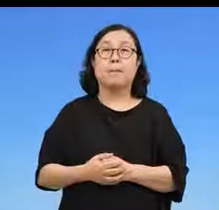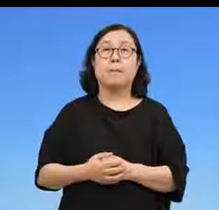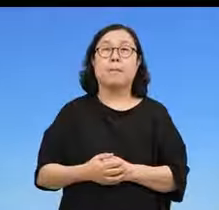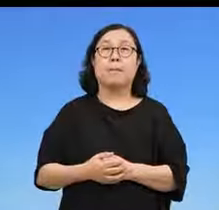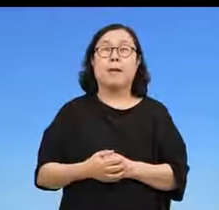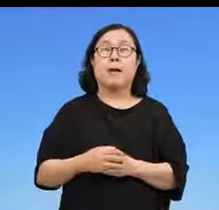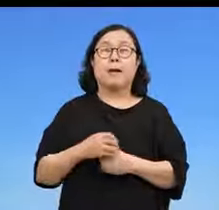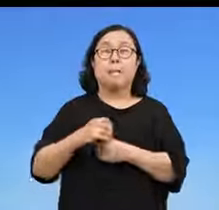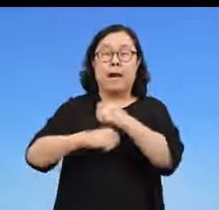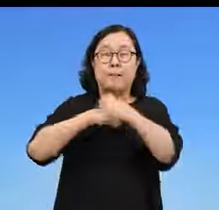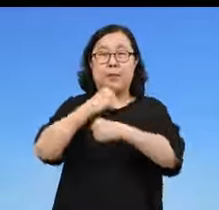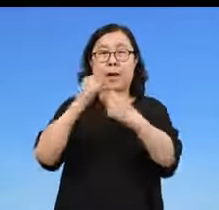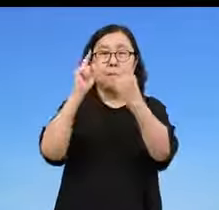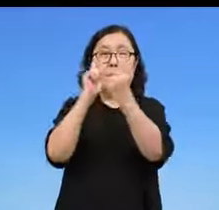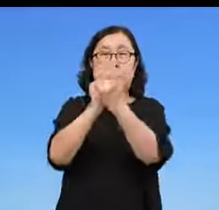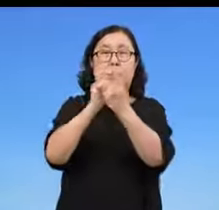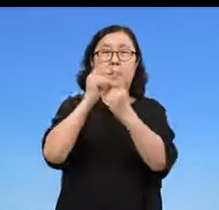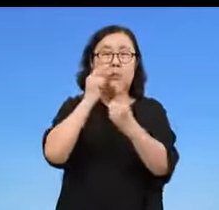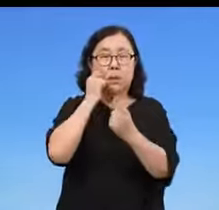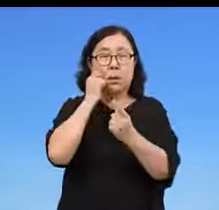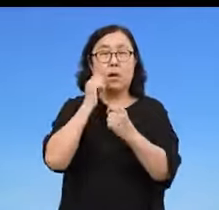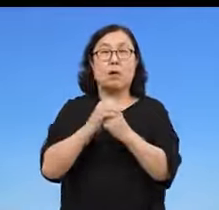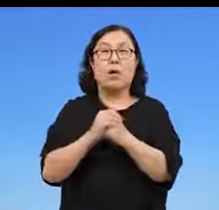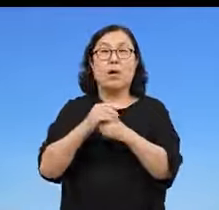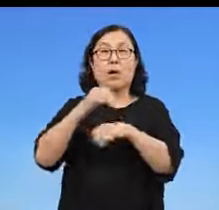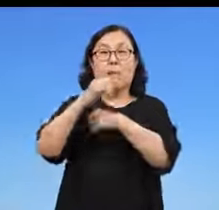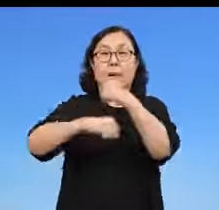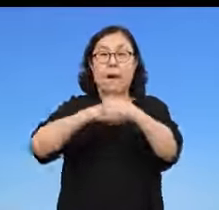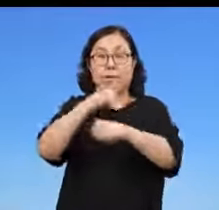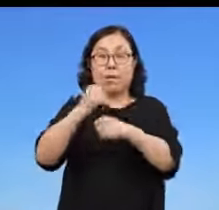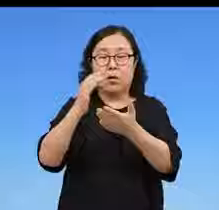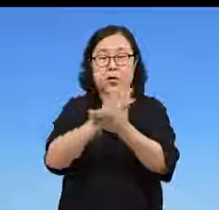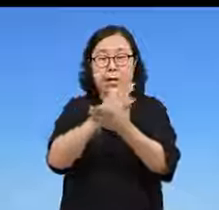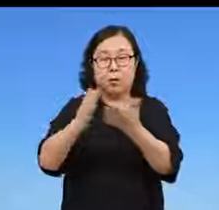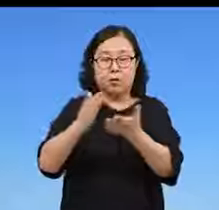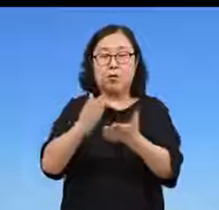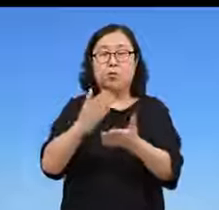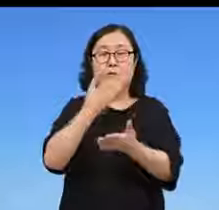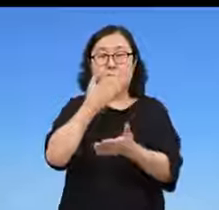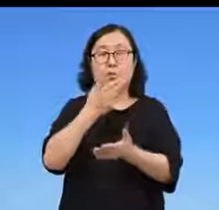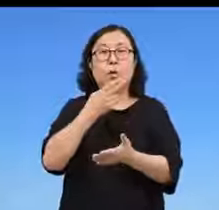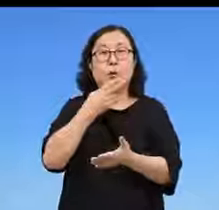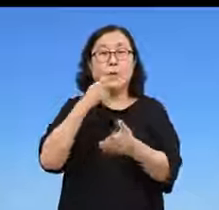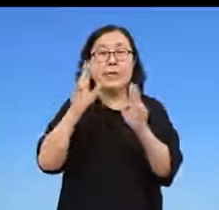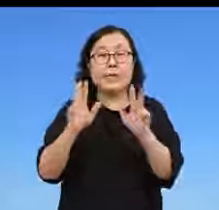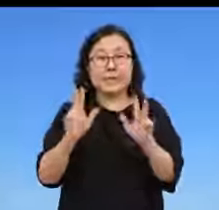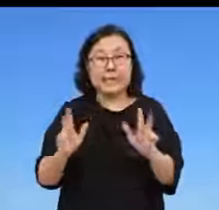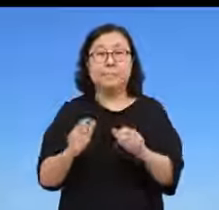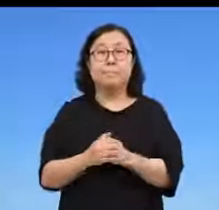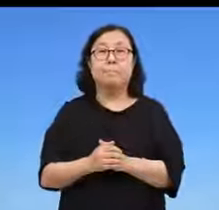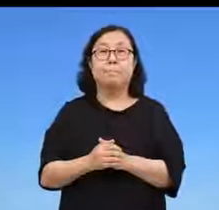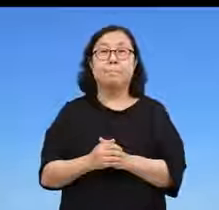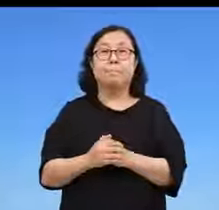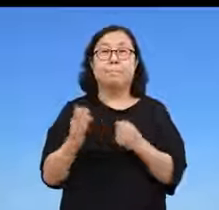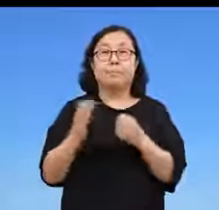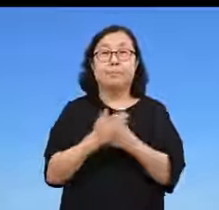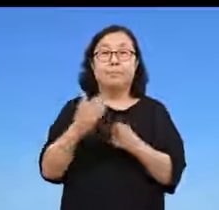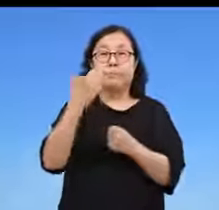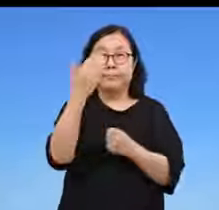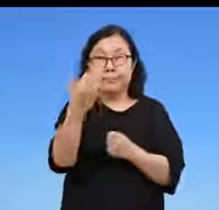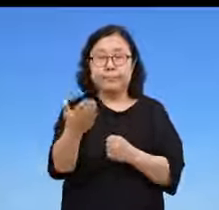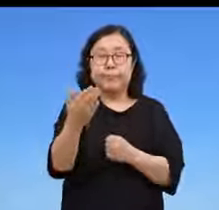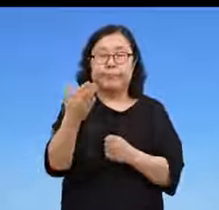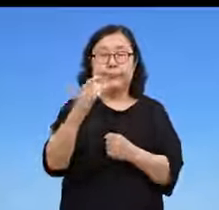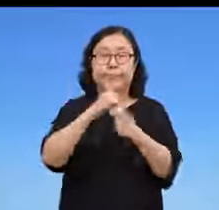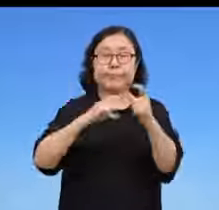마음껏 만날 수도 없고 마음껏 나눌 수도 없는 지금.